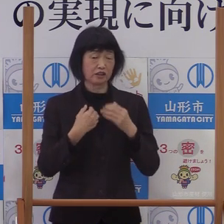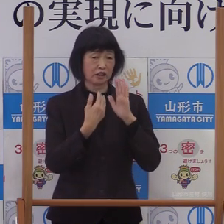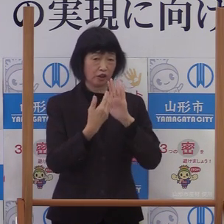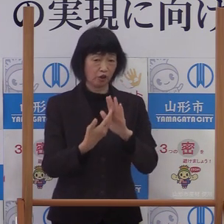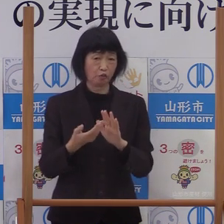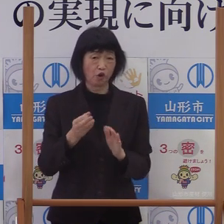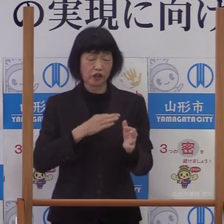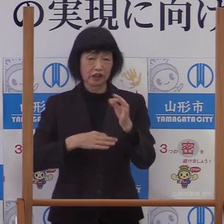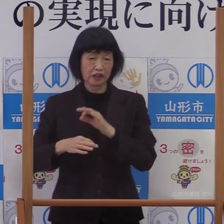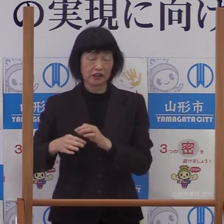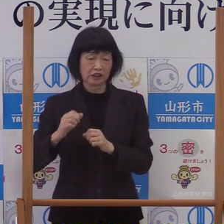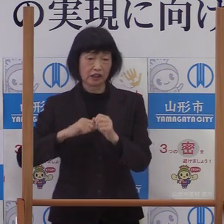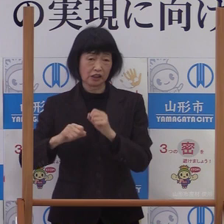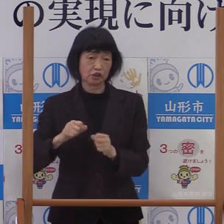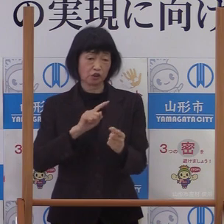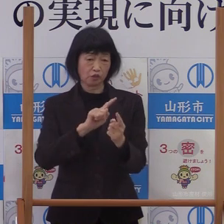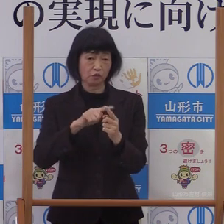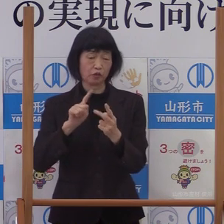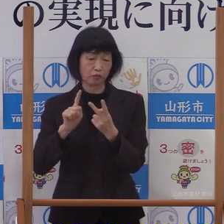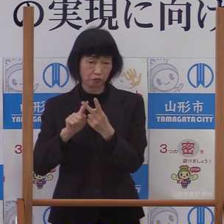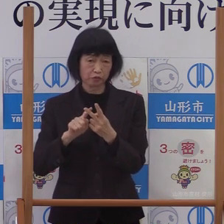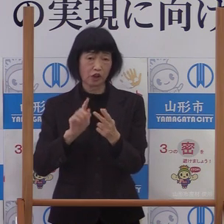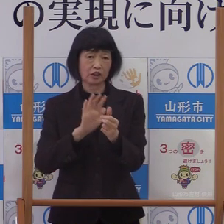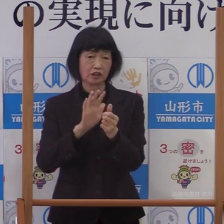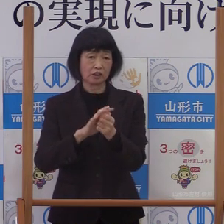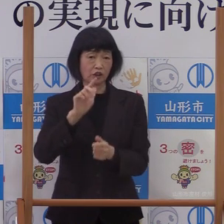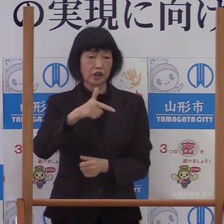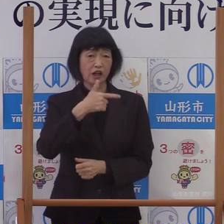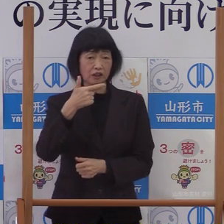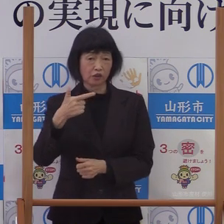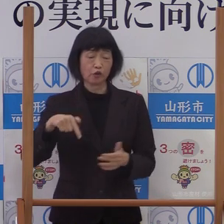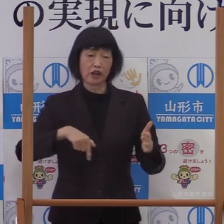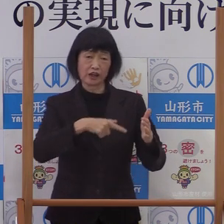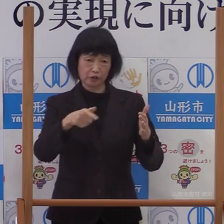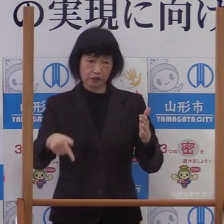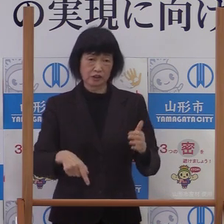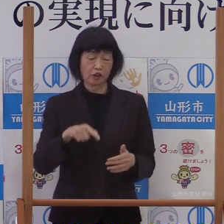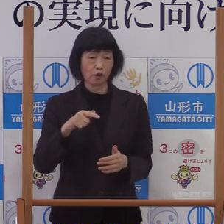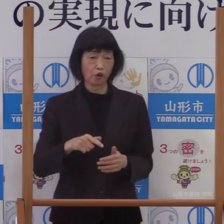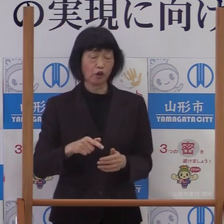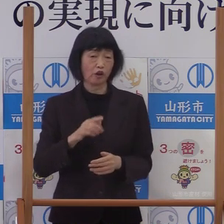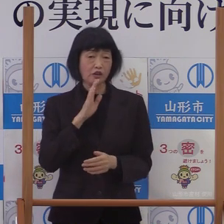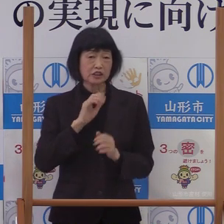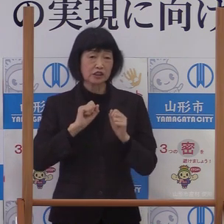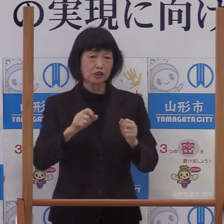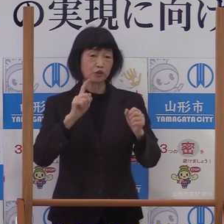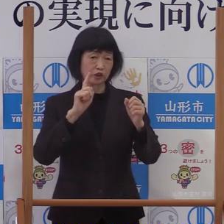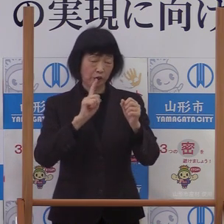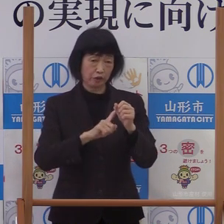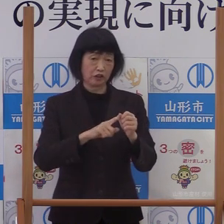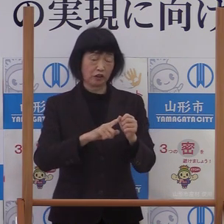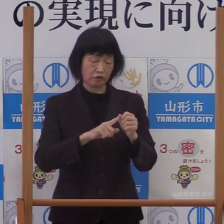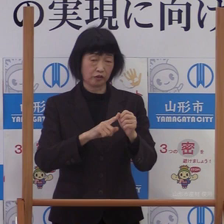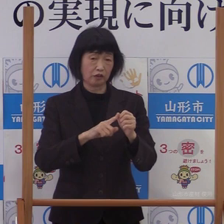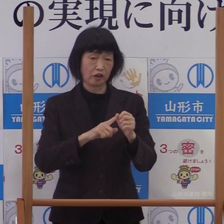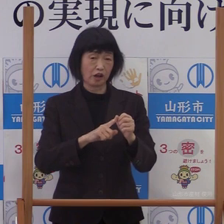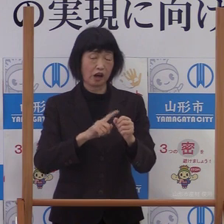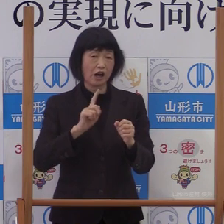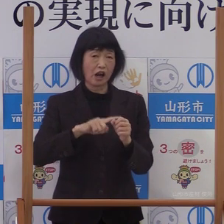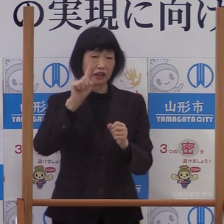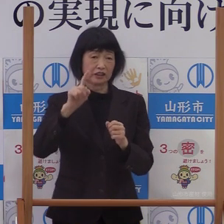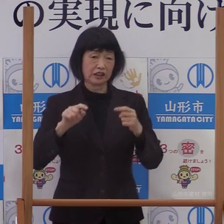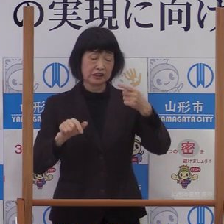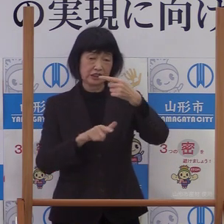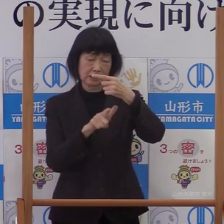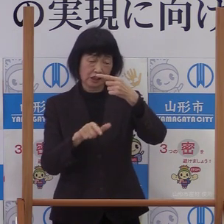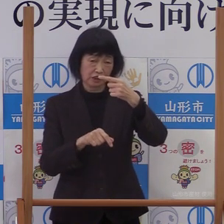動両立支援第6弾の概要であります。これらの実施に必要な予算につきましては、来年1月6日に召